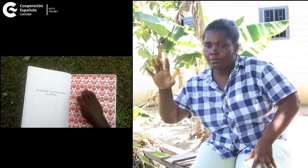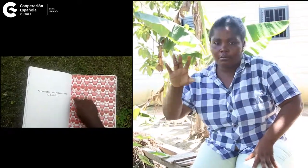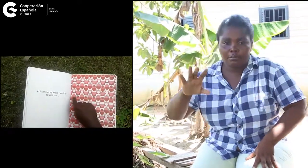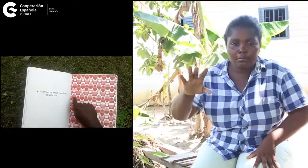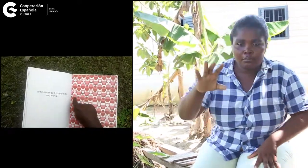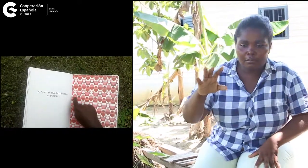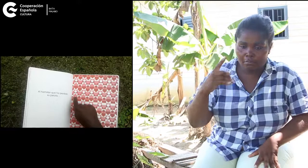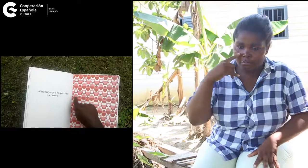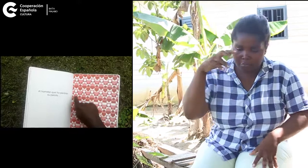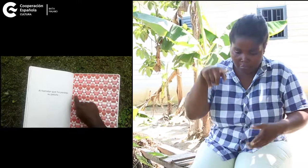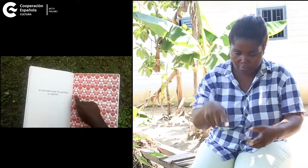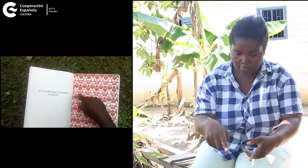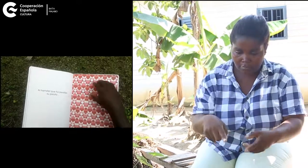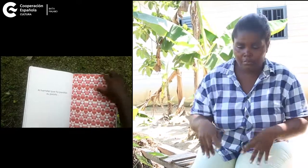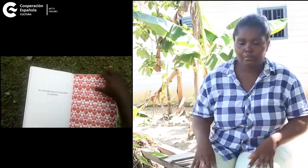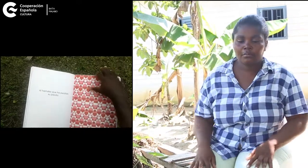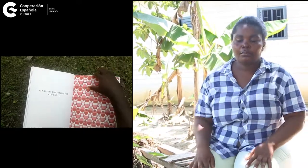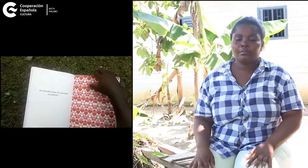Buscamos y le encontramos aquí.